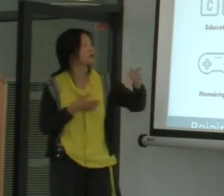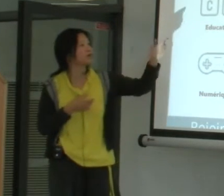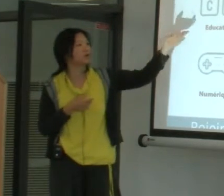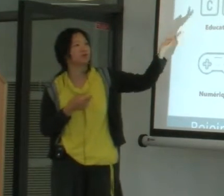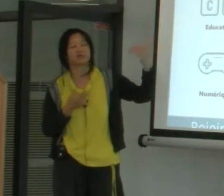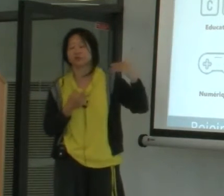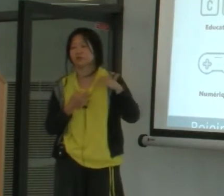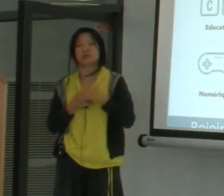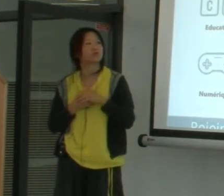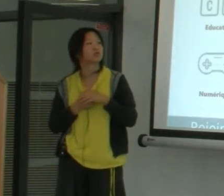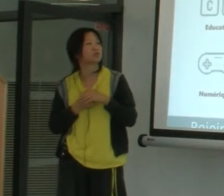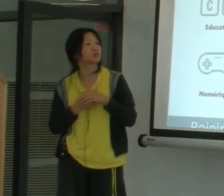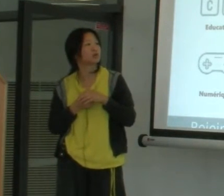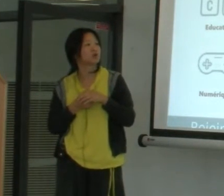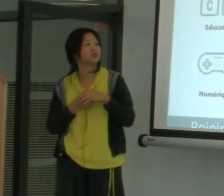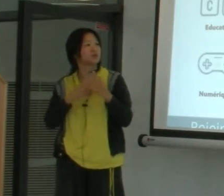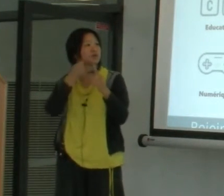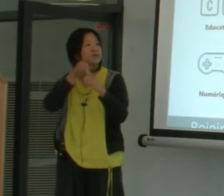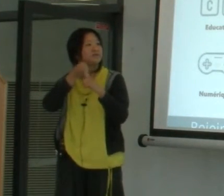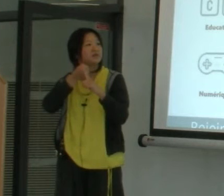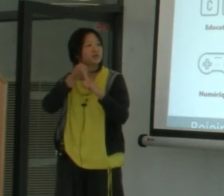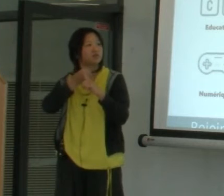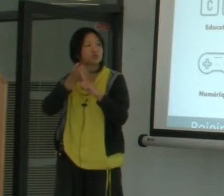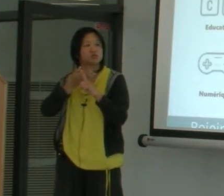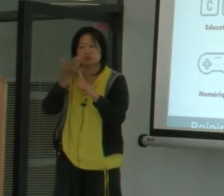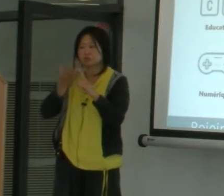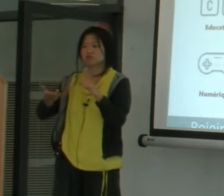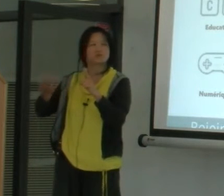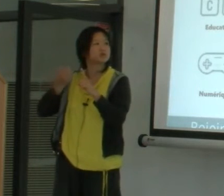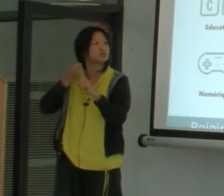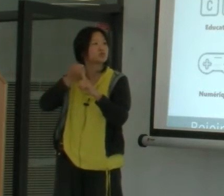Donc là, voilà, il faudrait militer, en fait, donc du